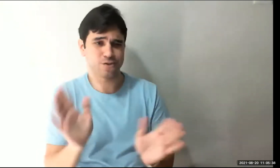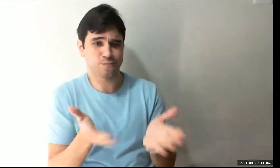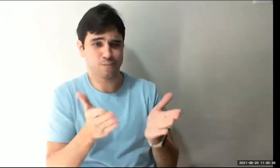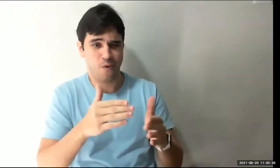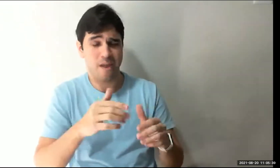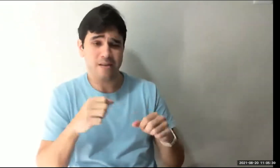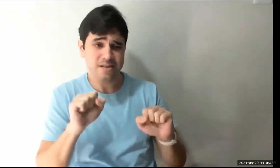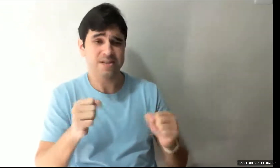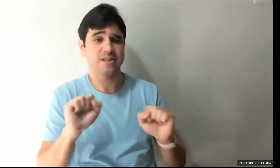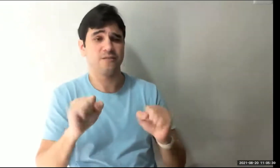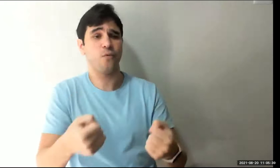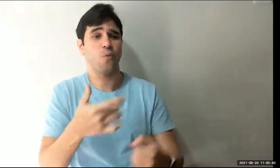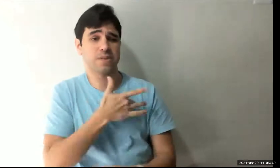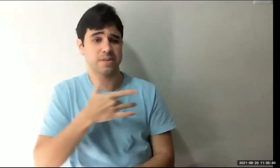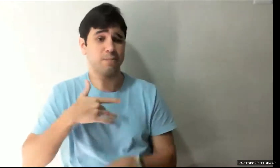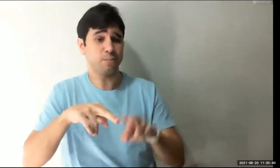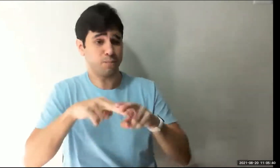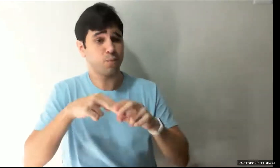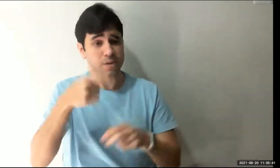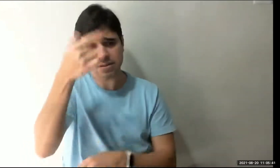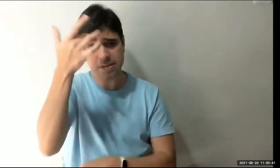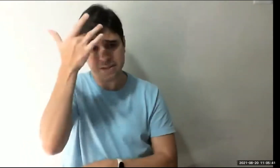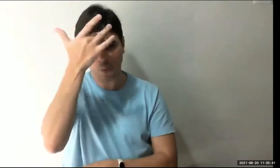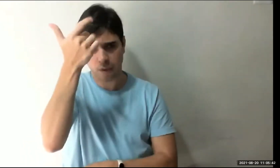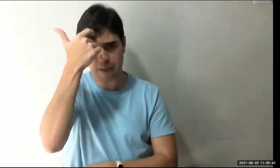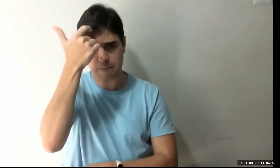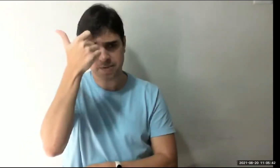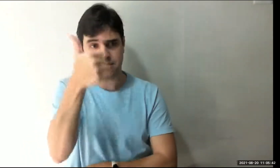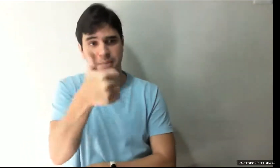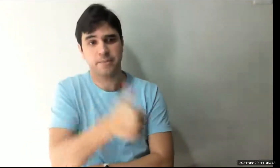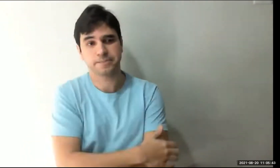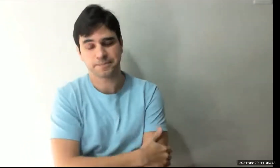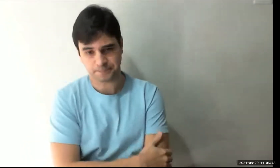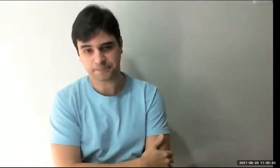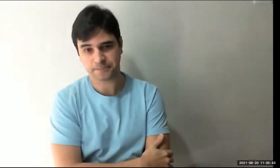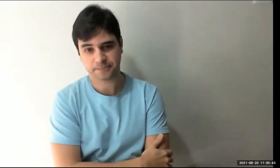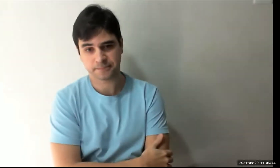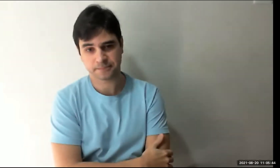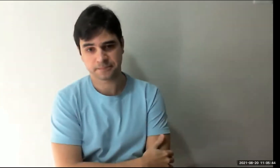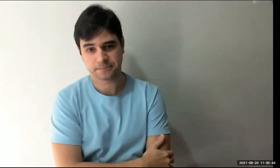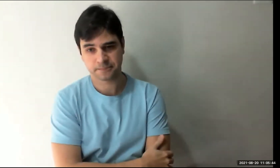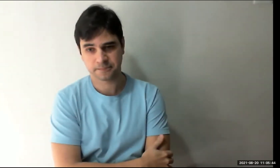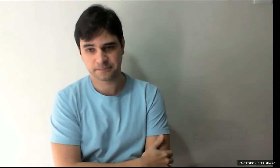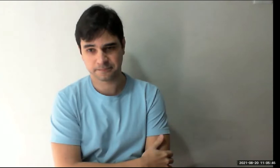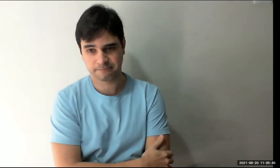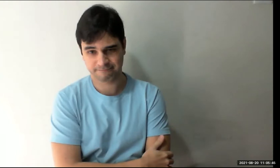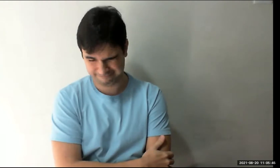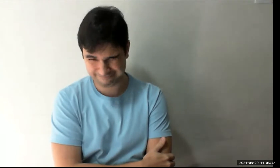respiração. E eu acredito que isso estimule todos os profissionais e quem está aprendendo para saber